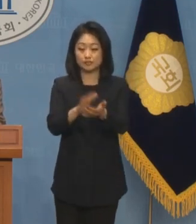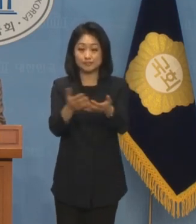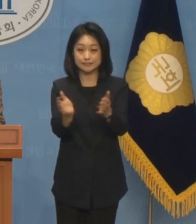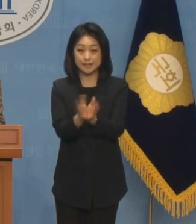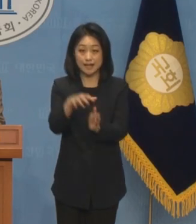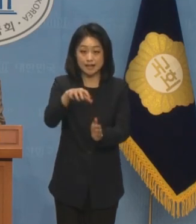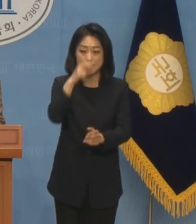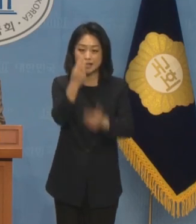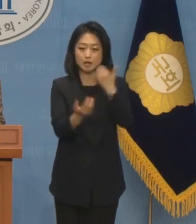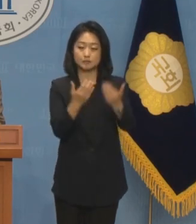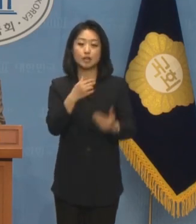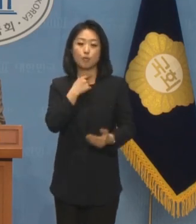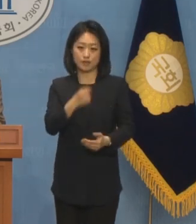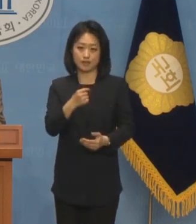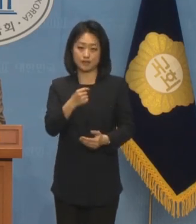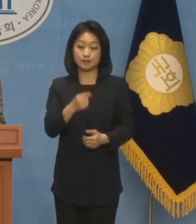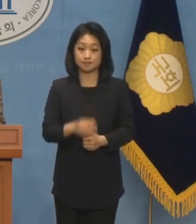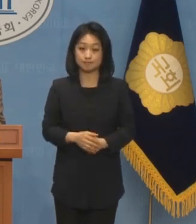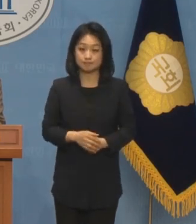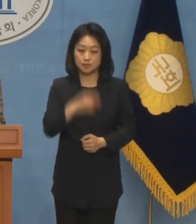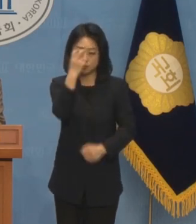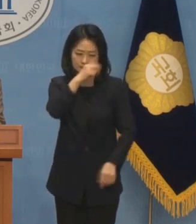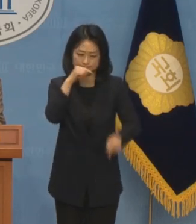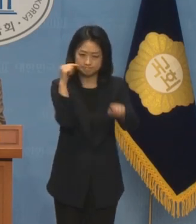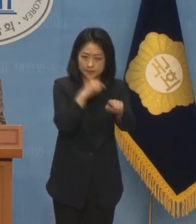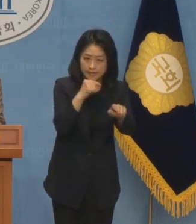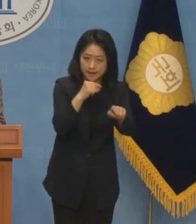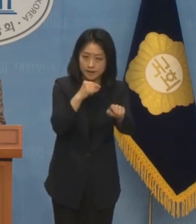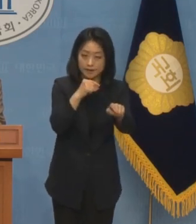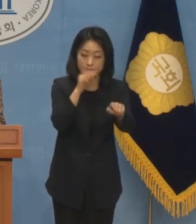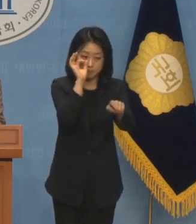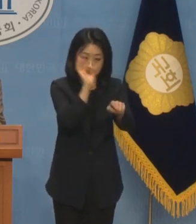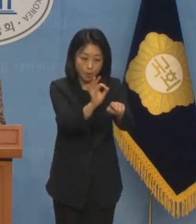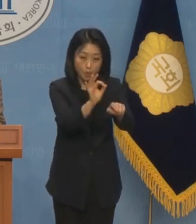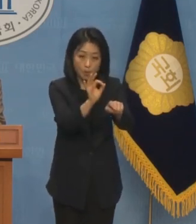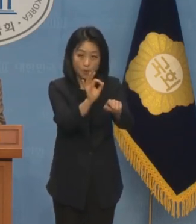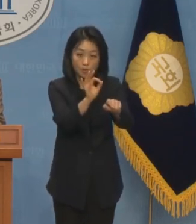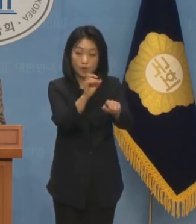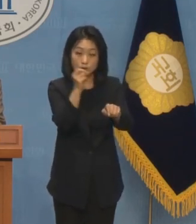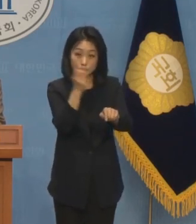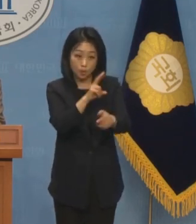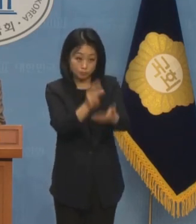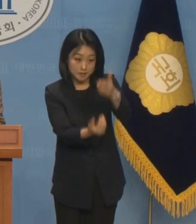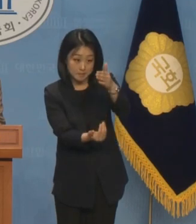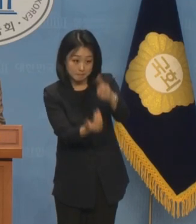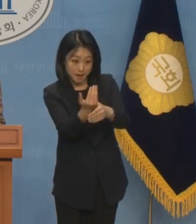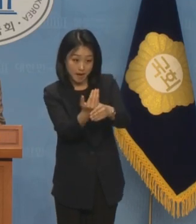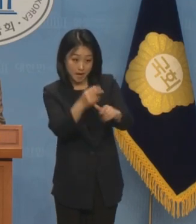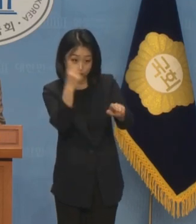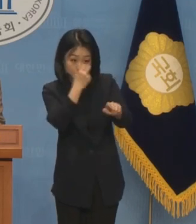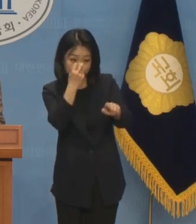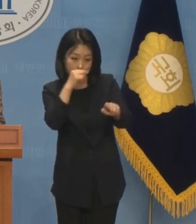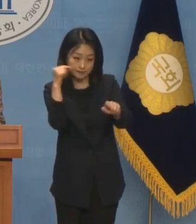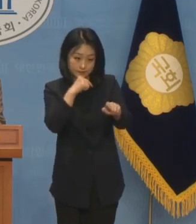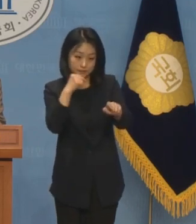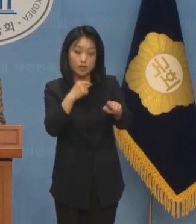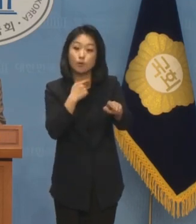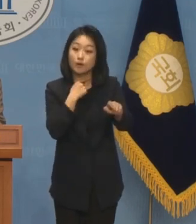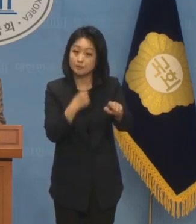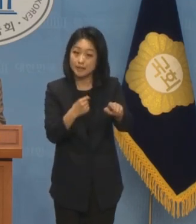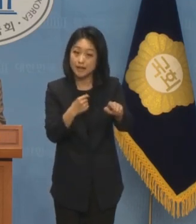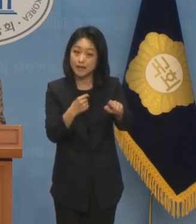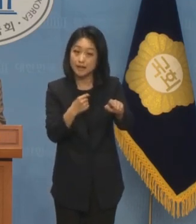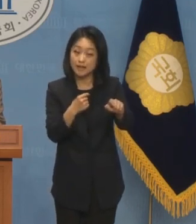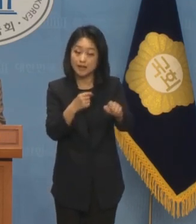감사를 요구합니다 철저하게 감사하고 경우에 따라서는 수사도 각오해야 합니다